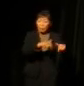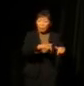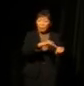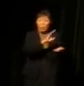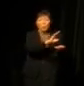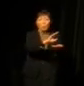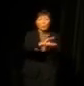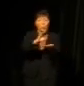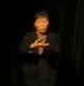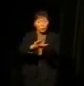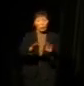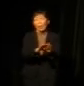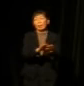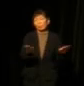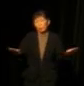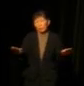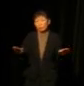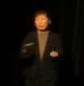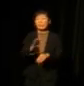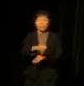。はい、